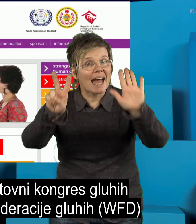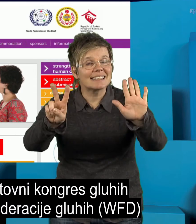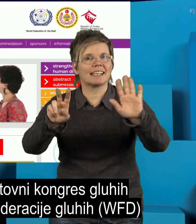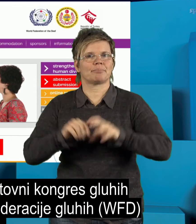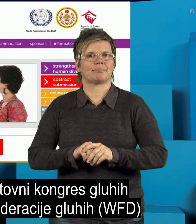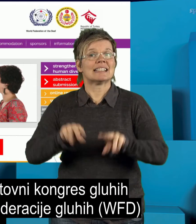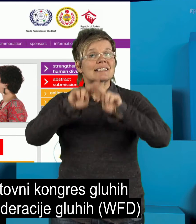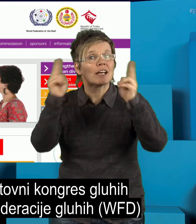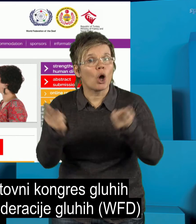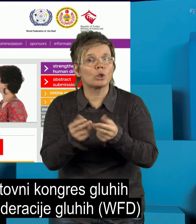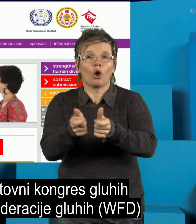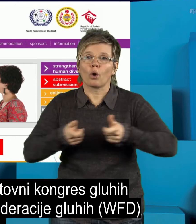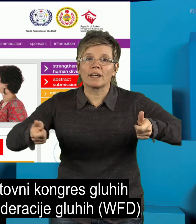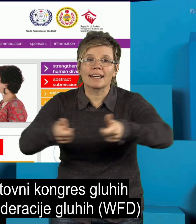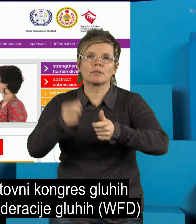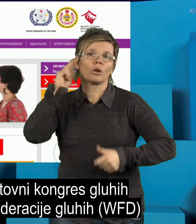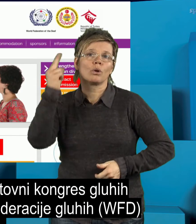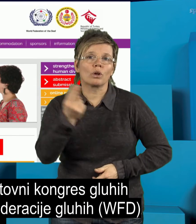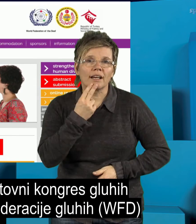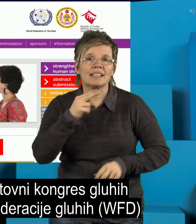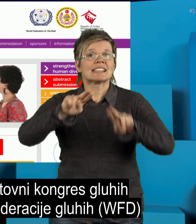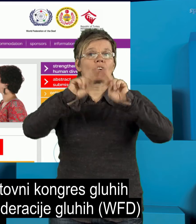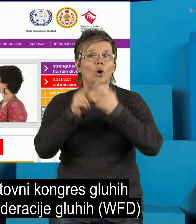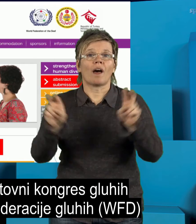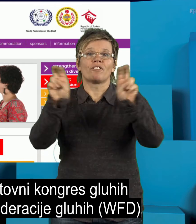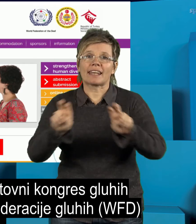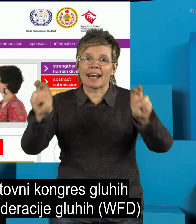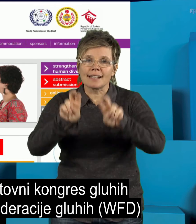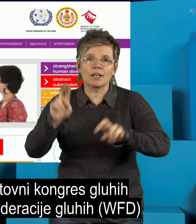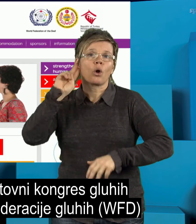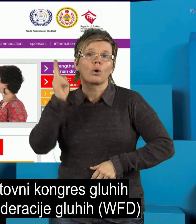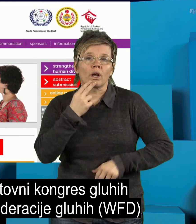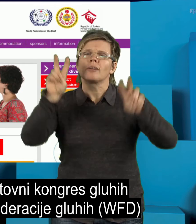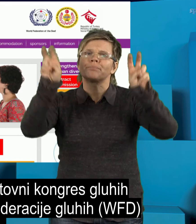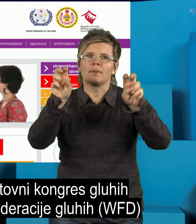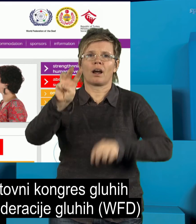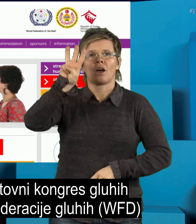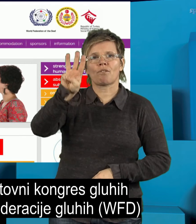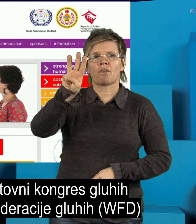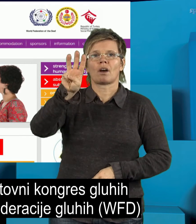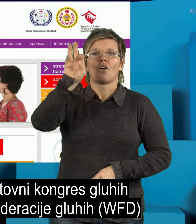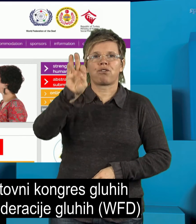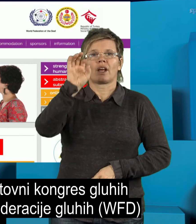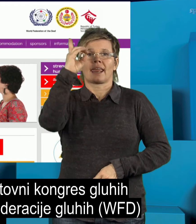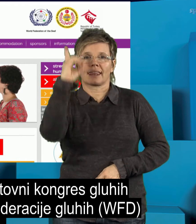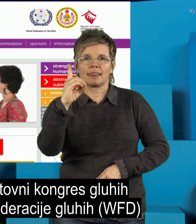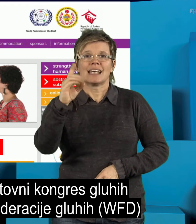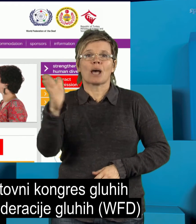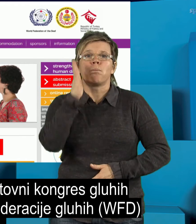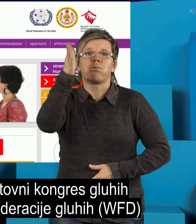Sedemnajsti svetovni kongres gluhih Svetovne federacije gluhih se bo odvijal od 28. julija do 1.